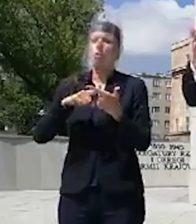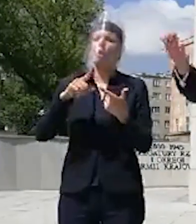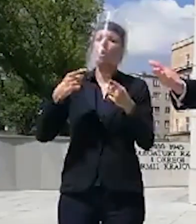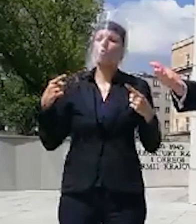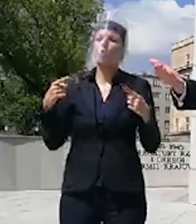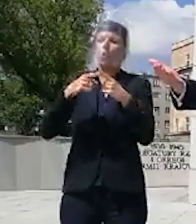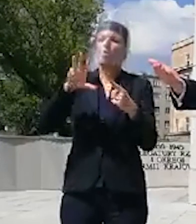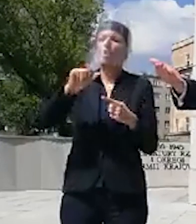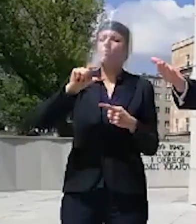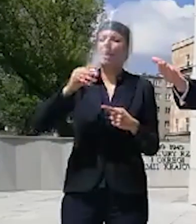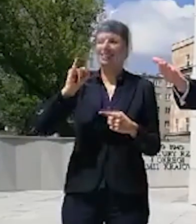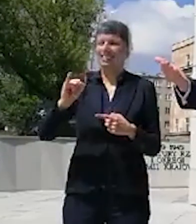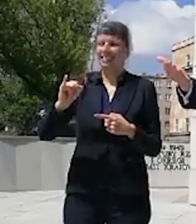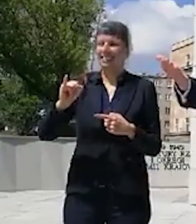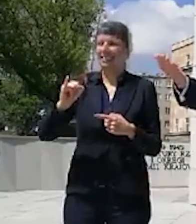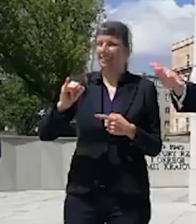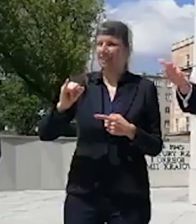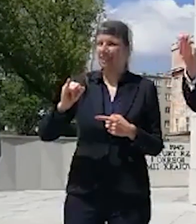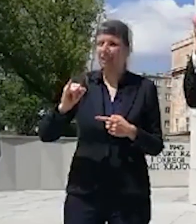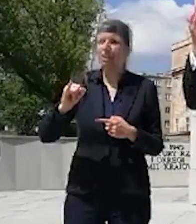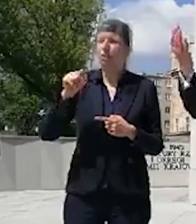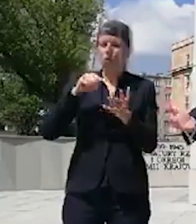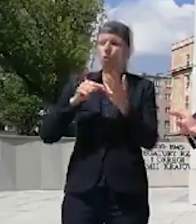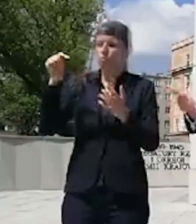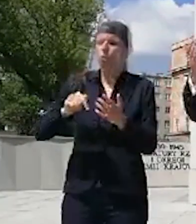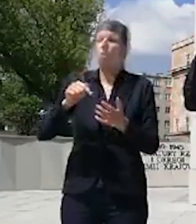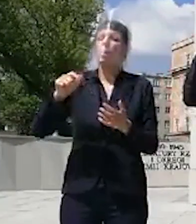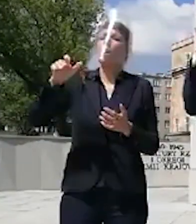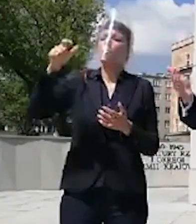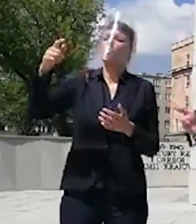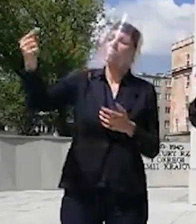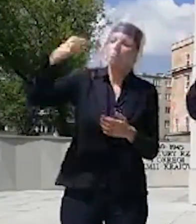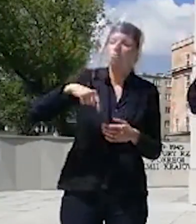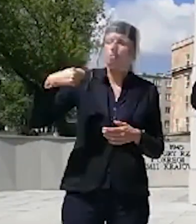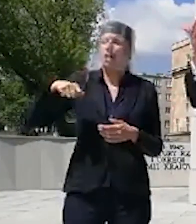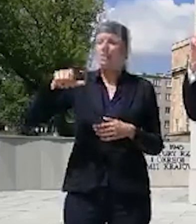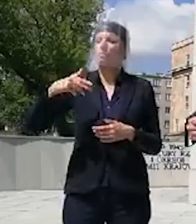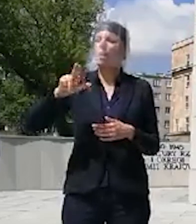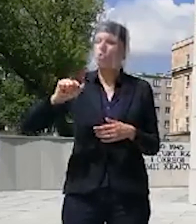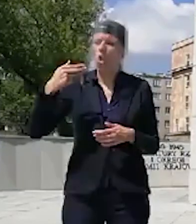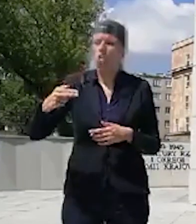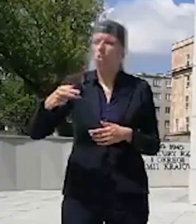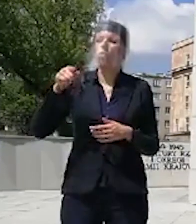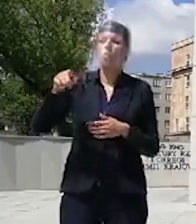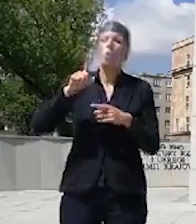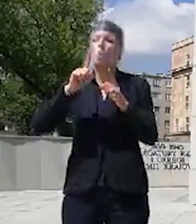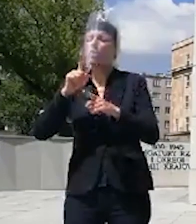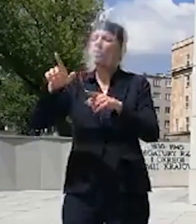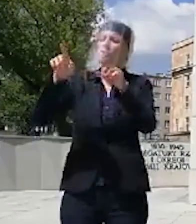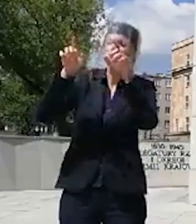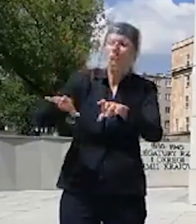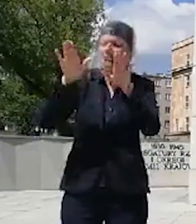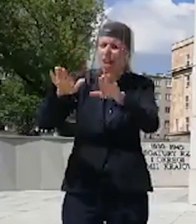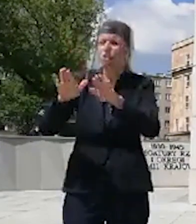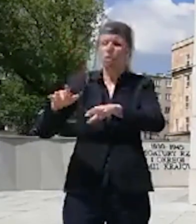Macron, wyciąga to nam na stole, oni przygotowują przemówienie, siedzą godzinami, przecież ja też rozmawiałem z ludźmi, którzy